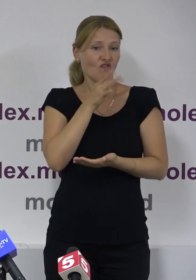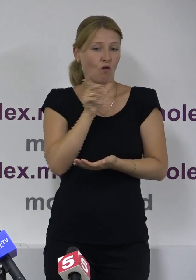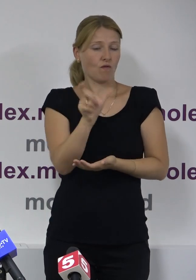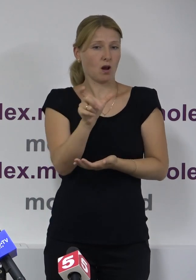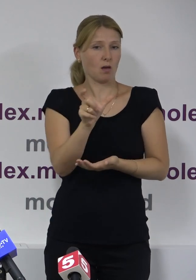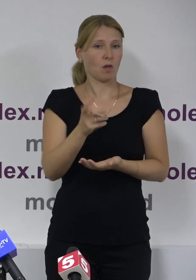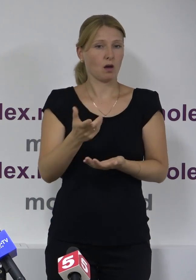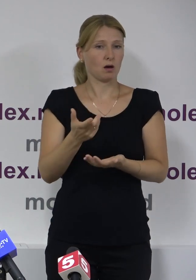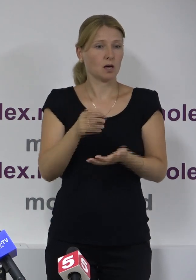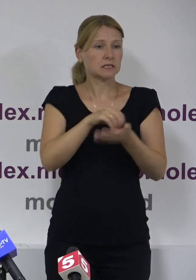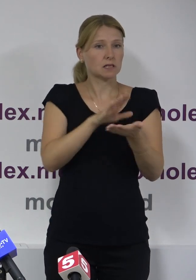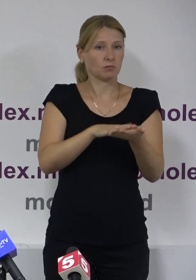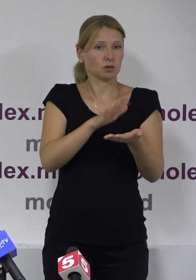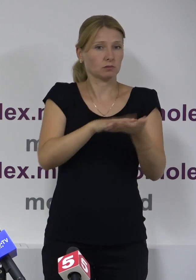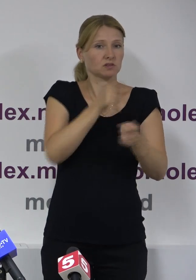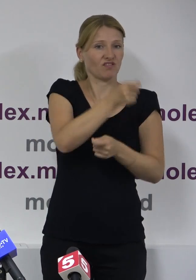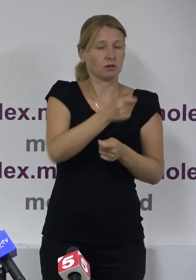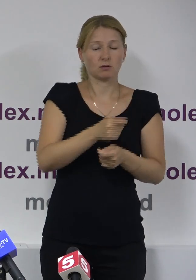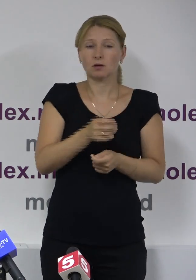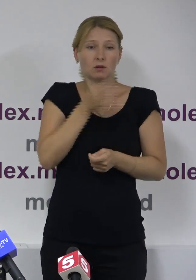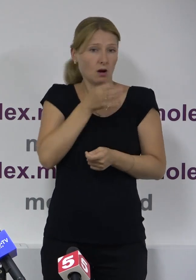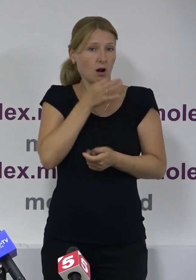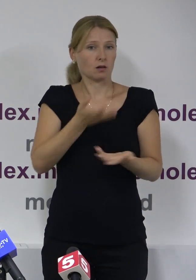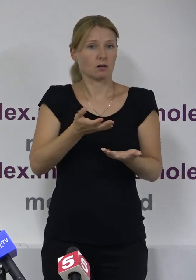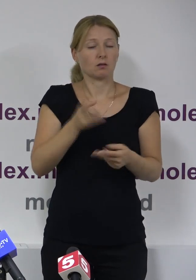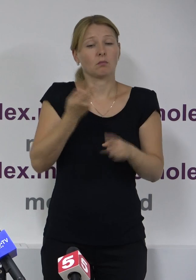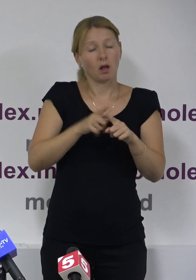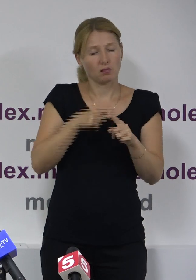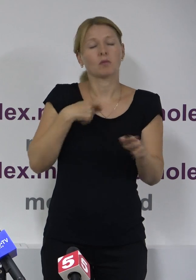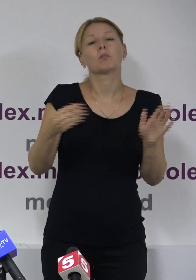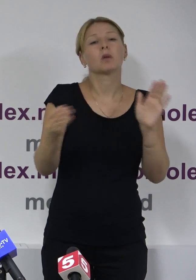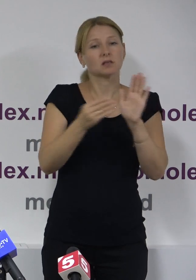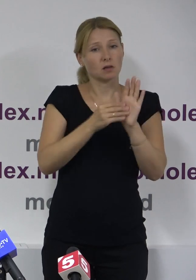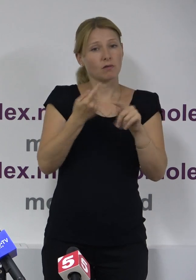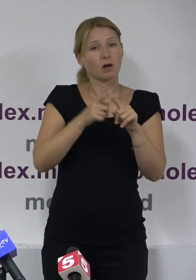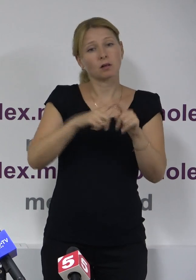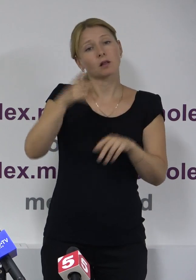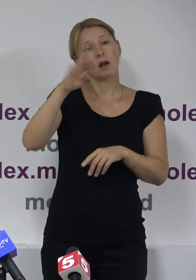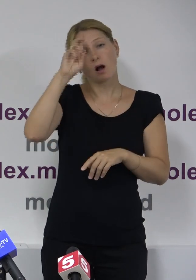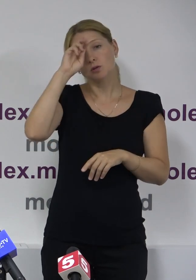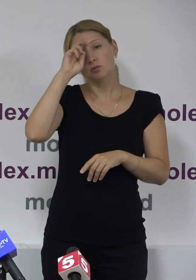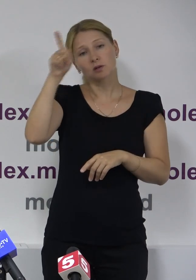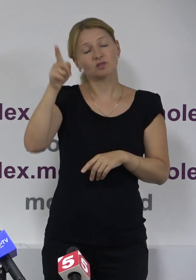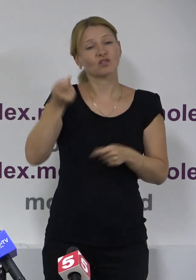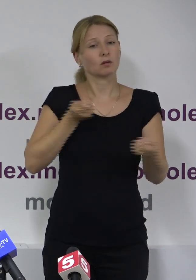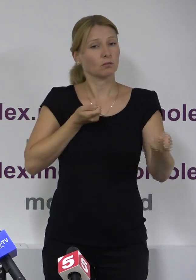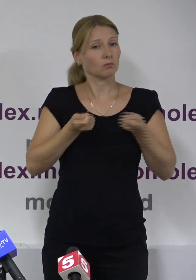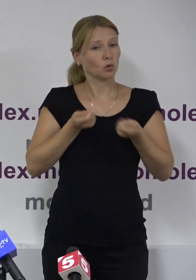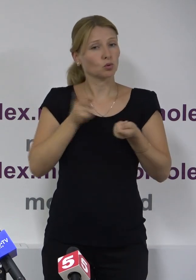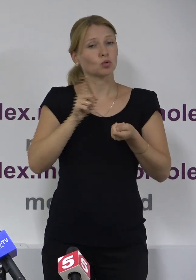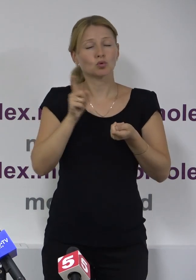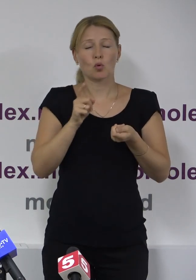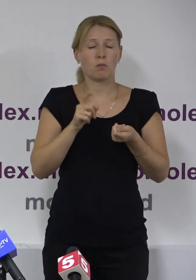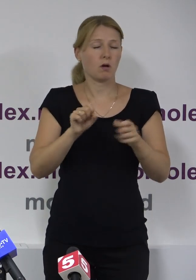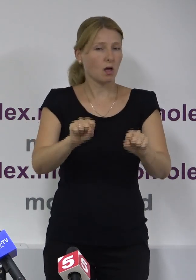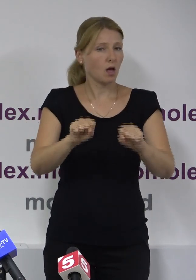electorală. Deci, o recomandare în acest sens formulată în raport este pentru autoritățile publice să se abțină de la